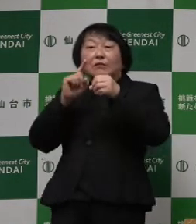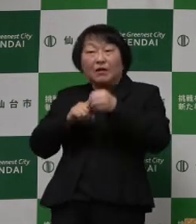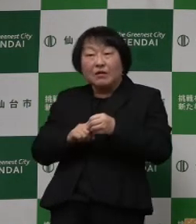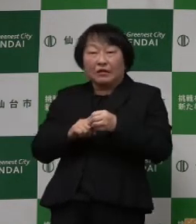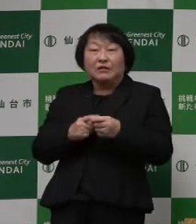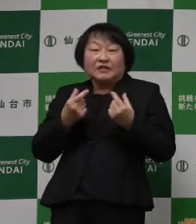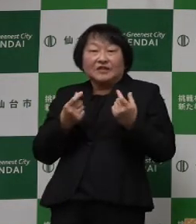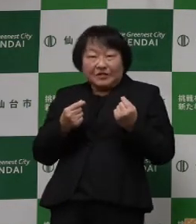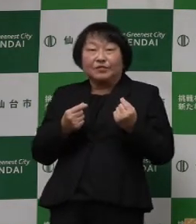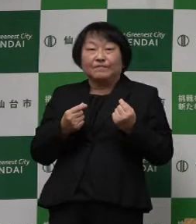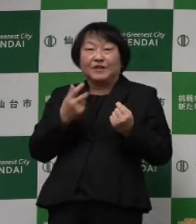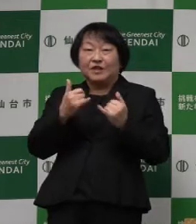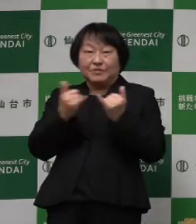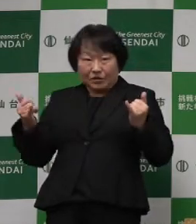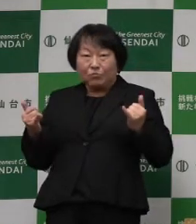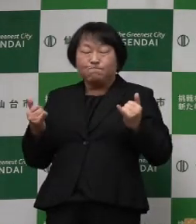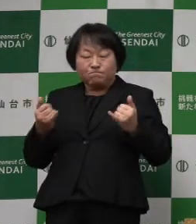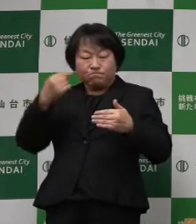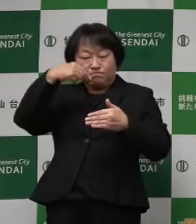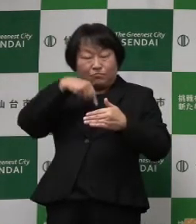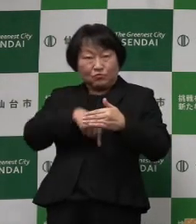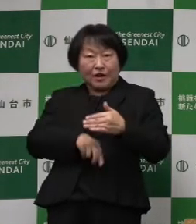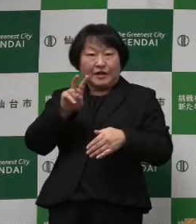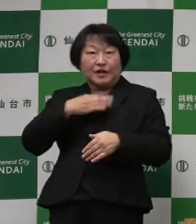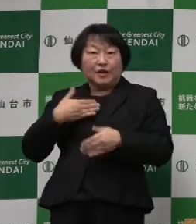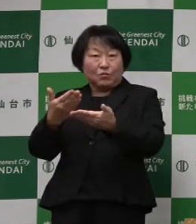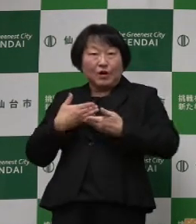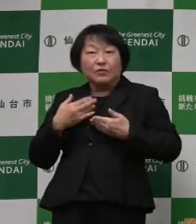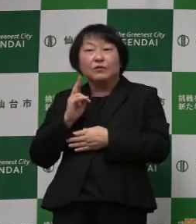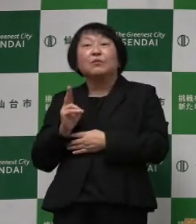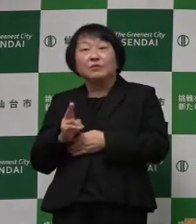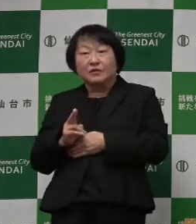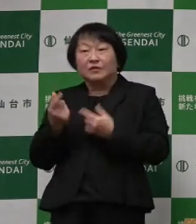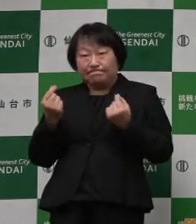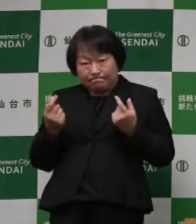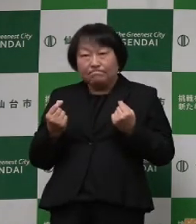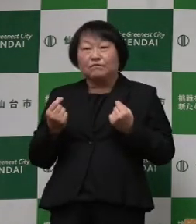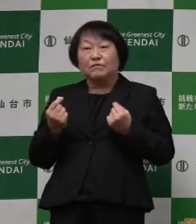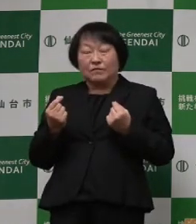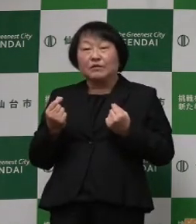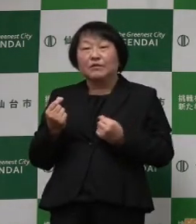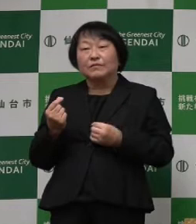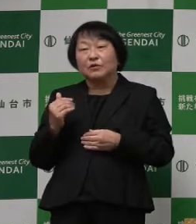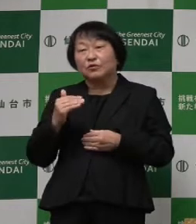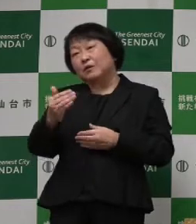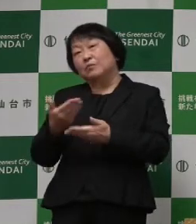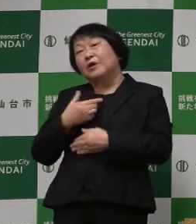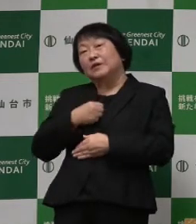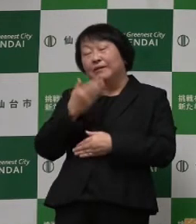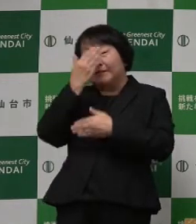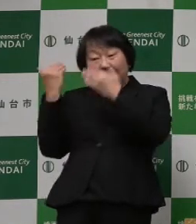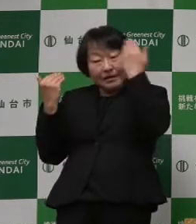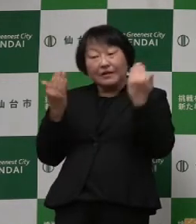上で、市民の深い理解をいただけるように、理解を得られるように丁寧